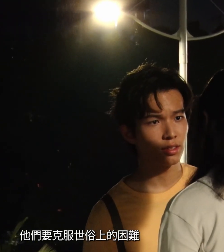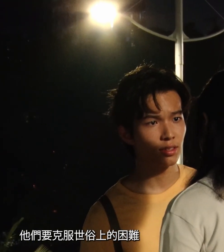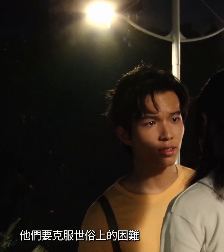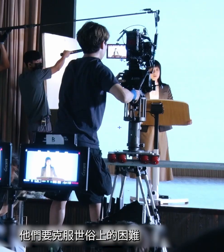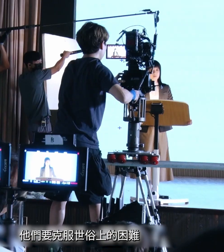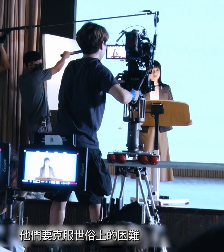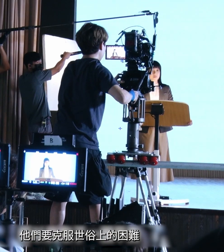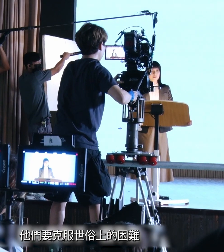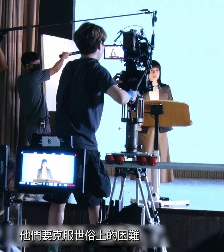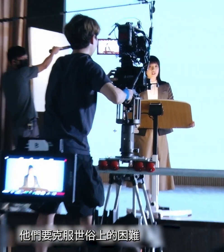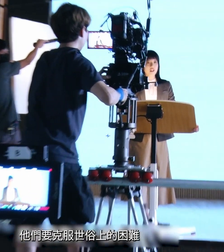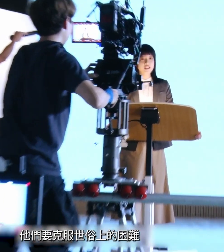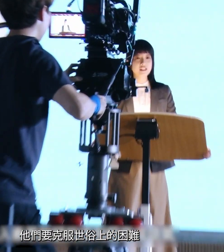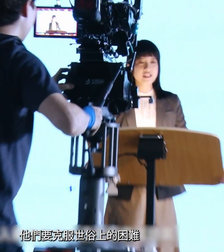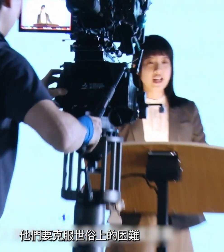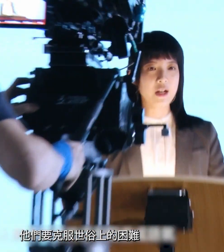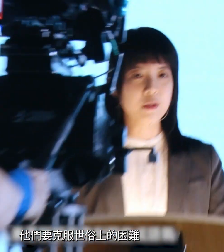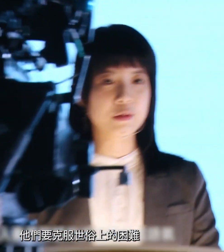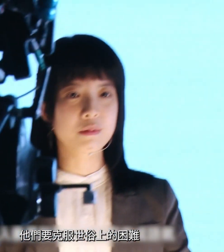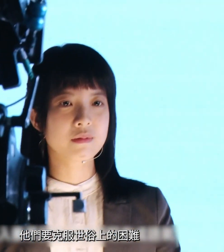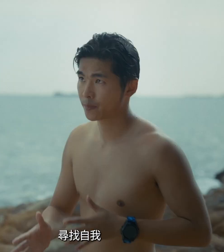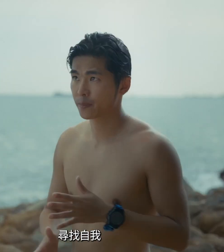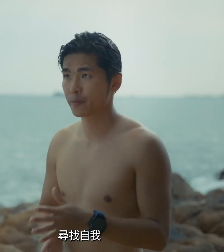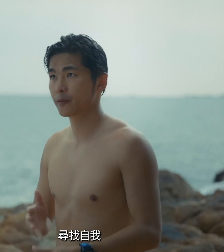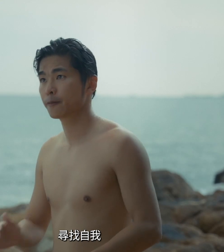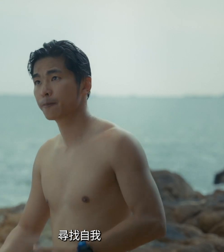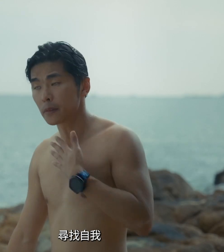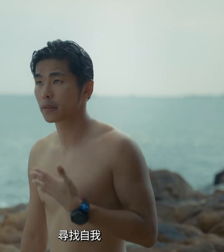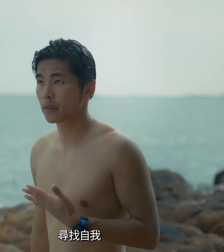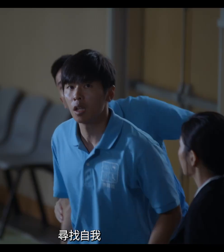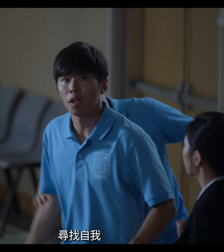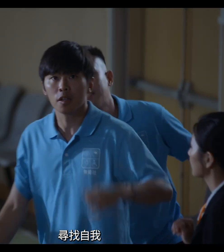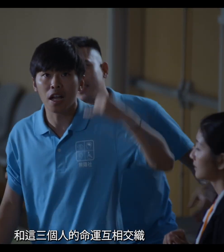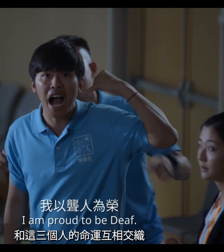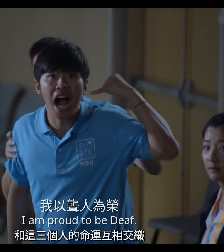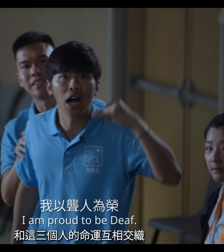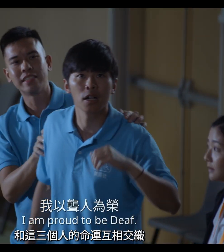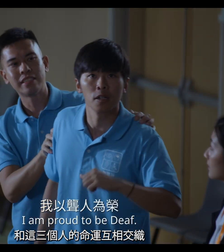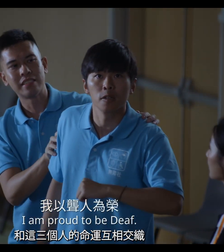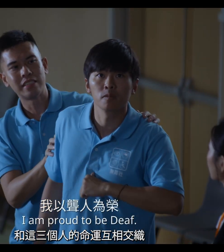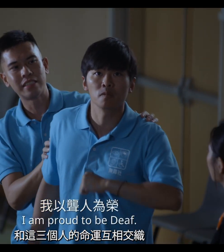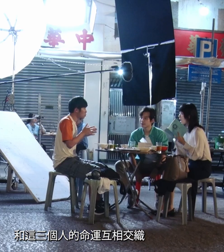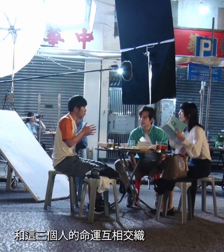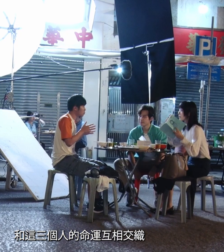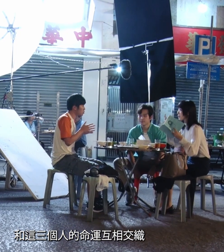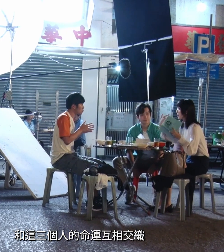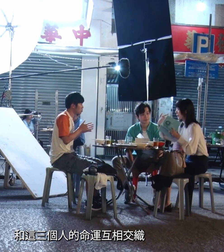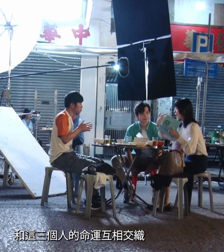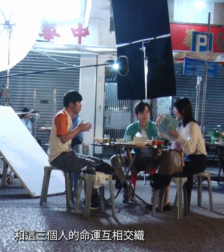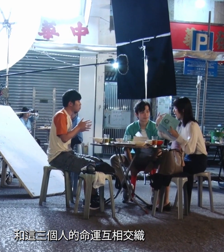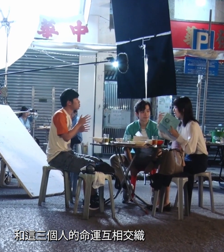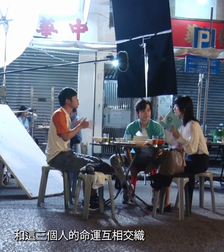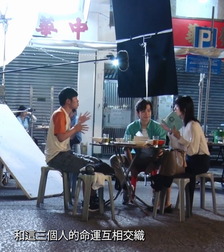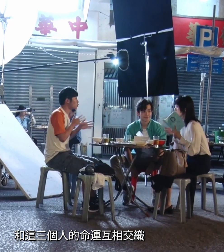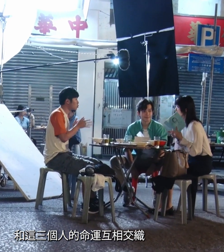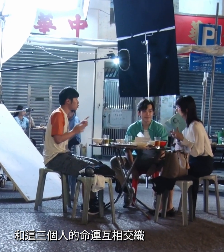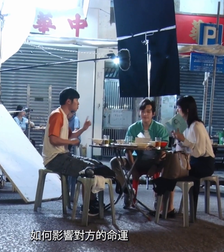克服世俗上嘅一啲困難，尋找自我，同埋呢三個人佢哋嘅命運嘅互相交織，點